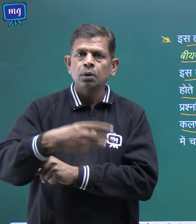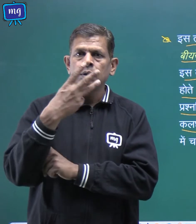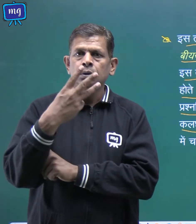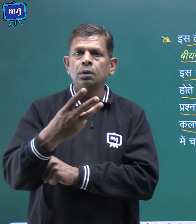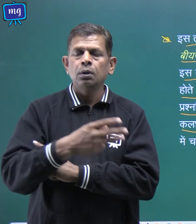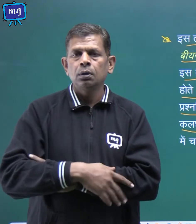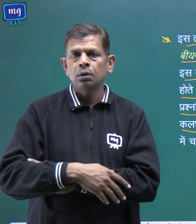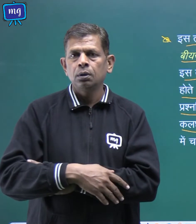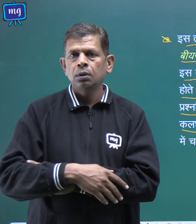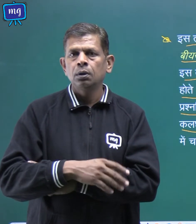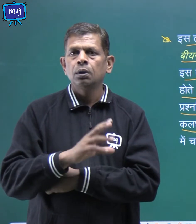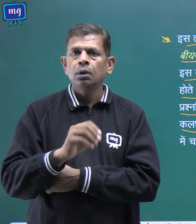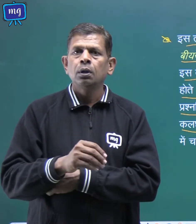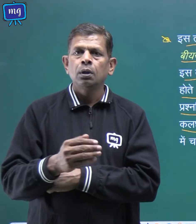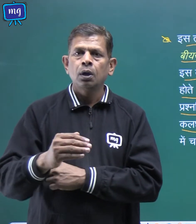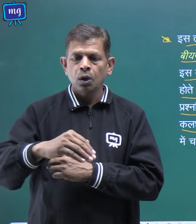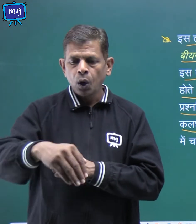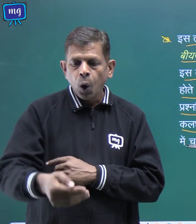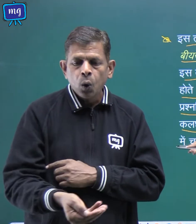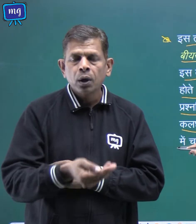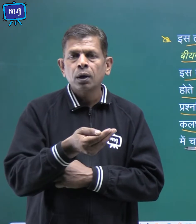3 तथा कटोरी में